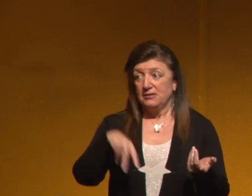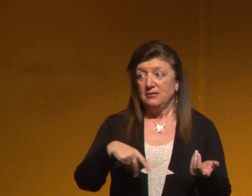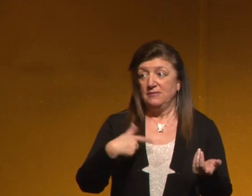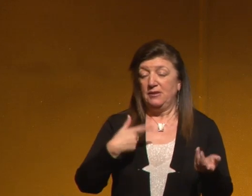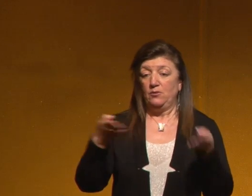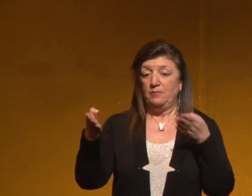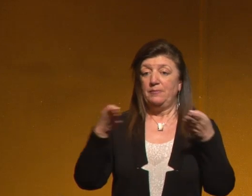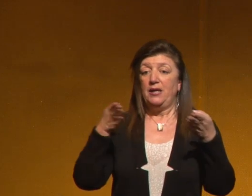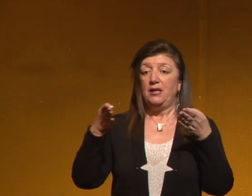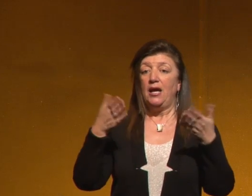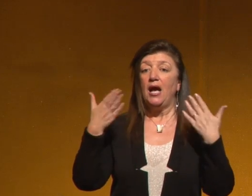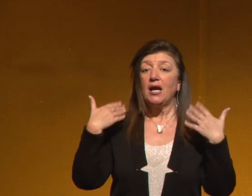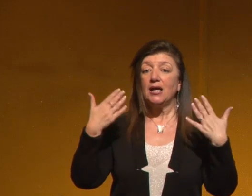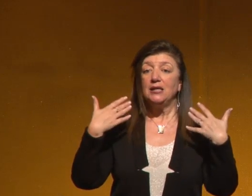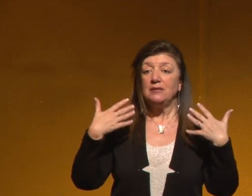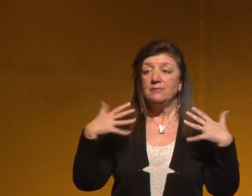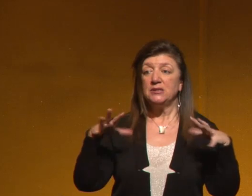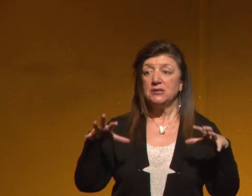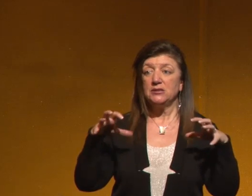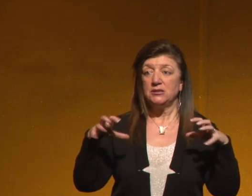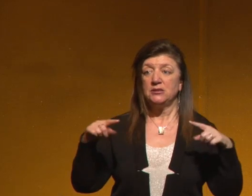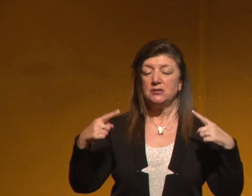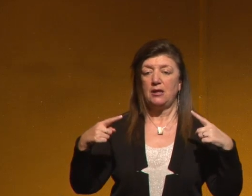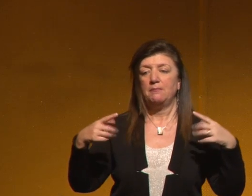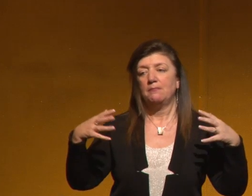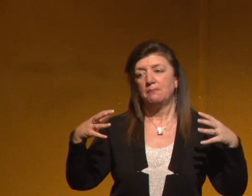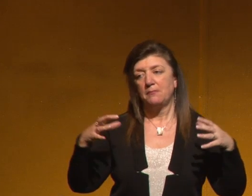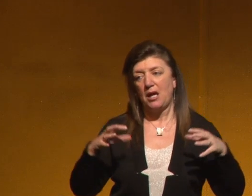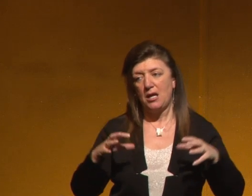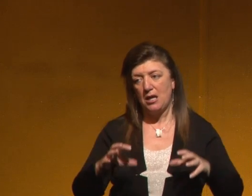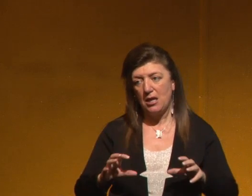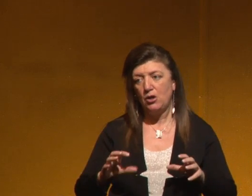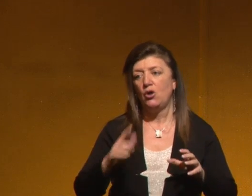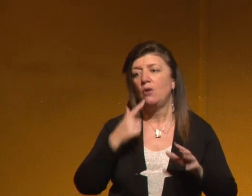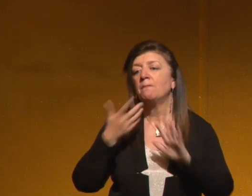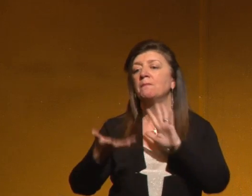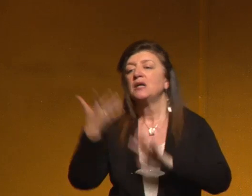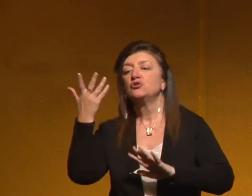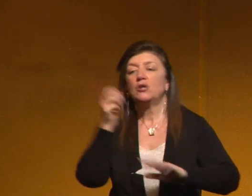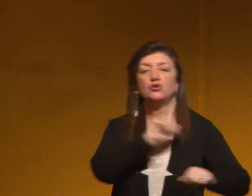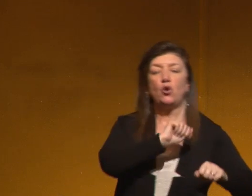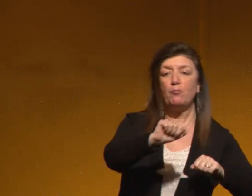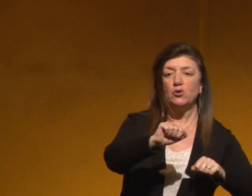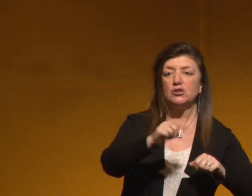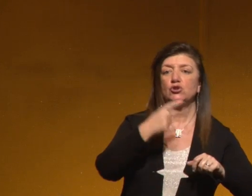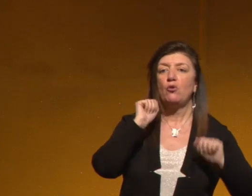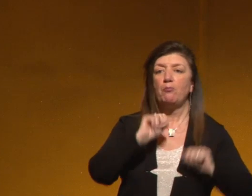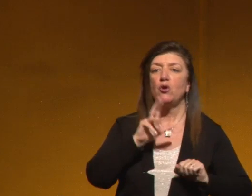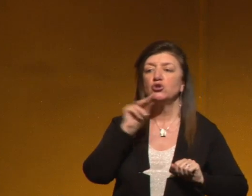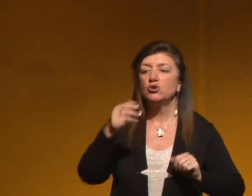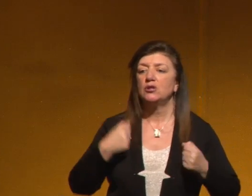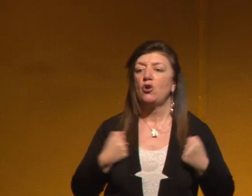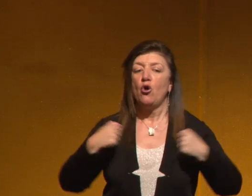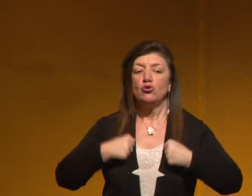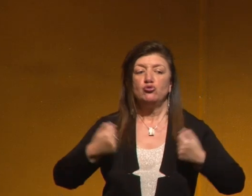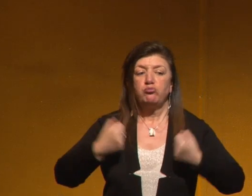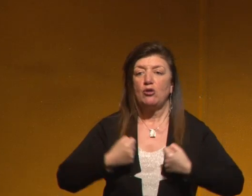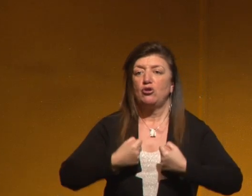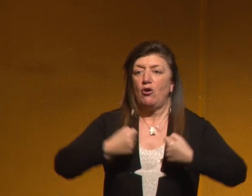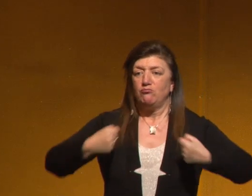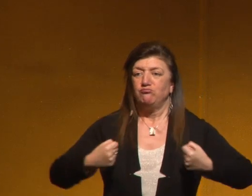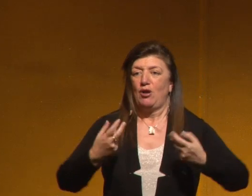meno teso tra maggioranza e opposizione in qualche caso anche un voto più allargato lo dico presidente e vicepresidente di maio è una cosa